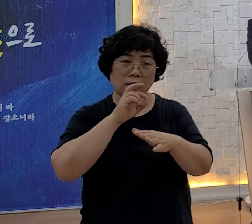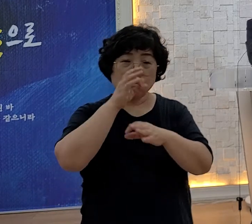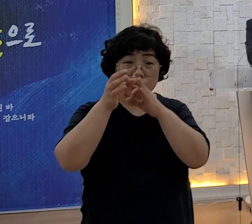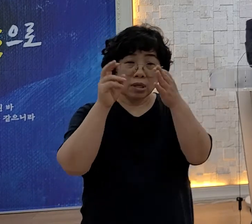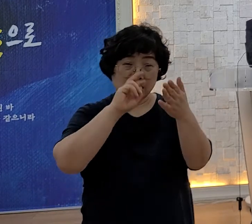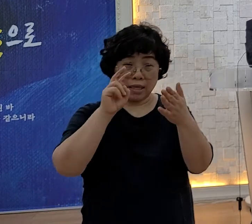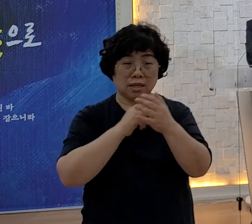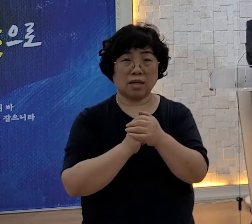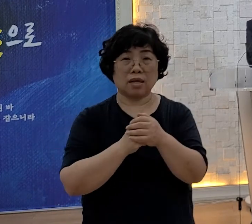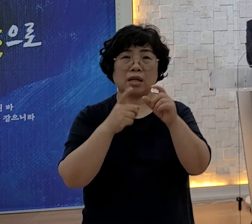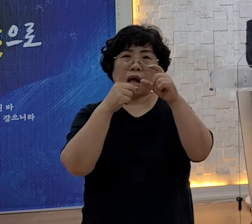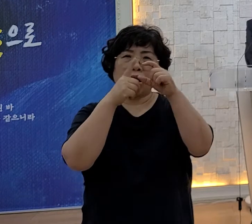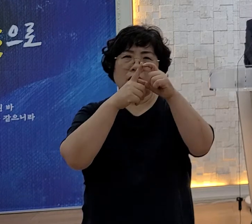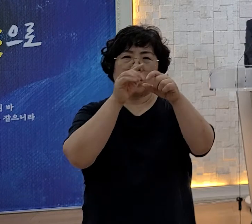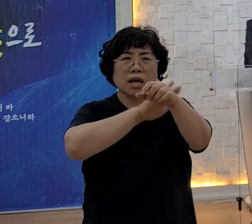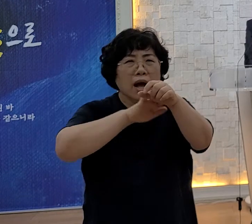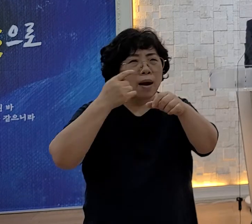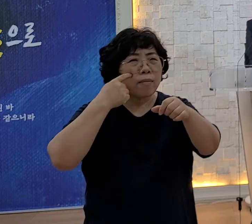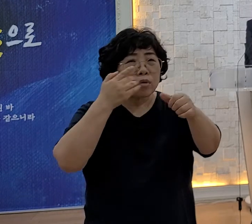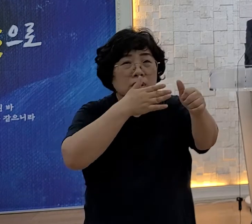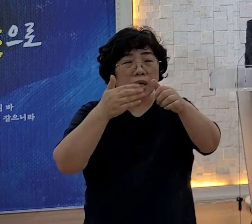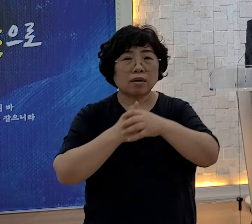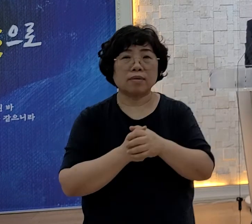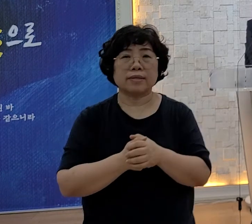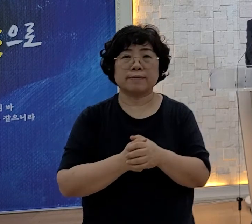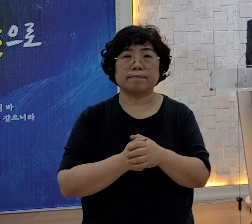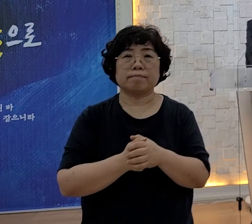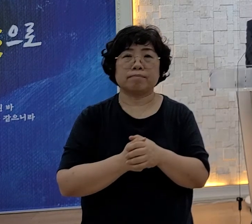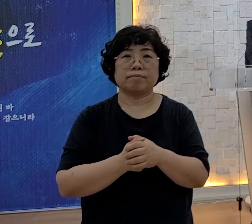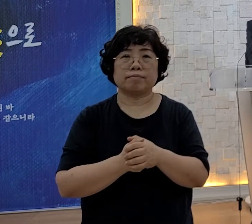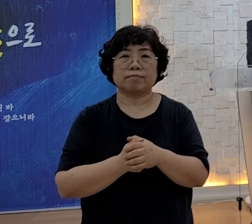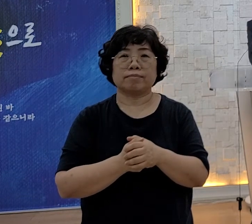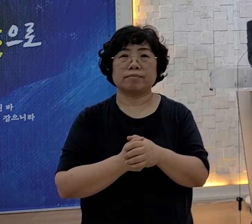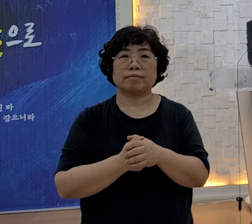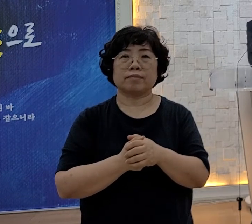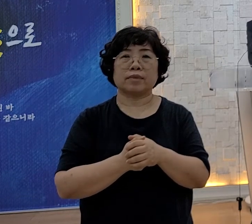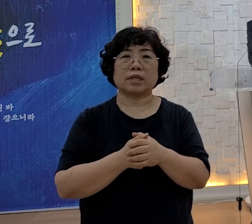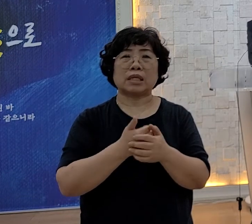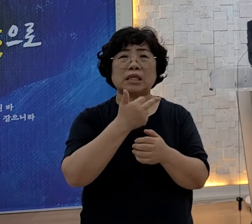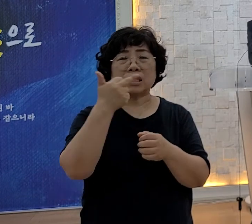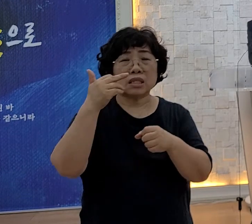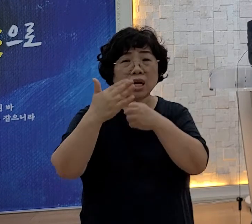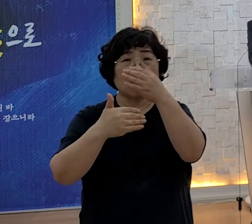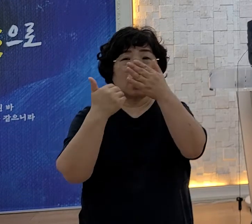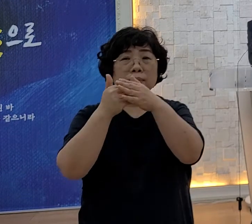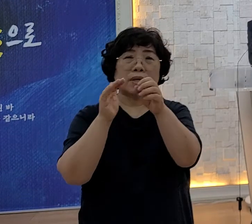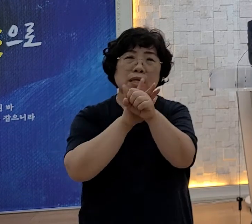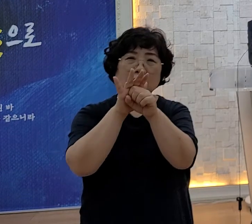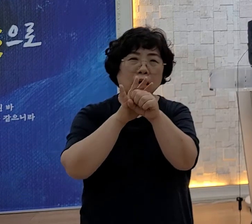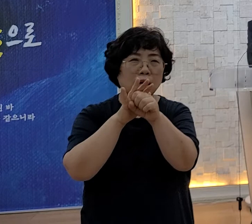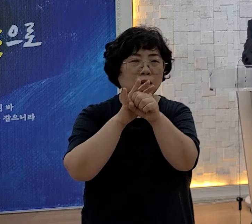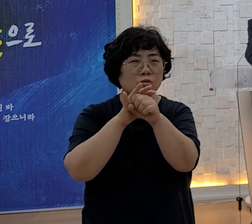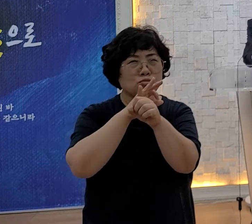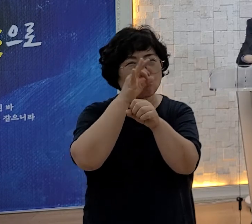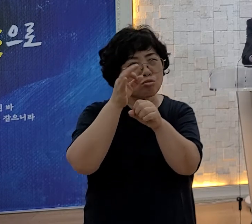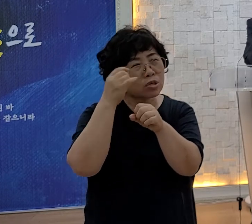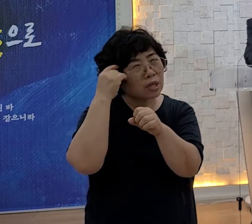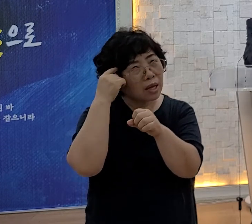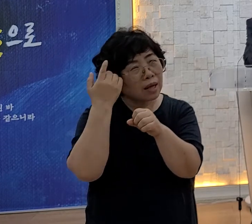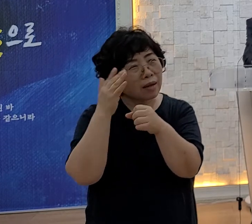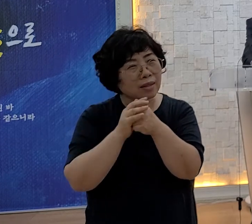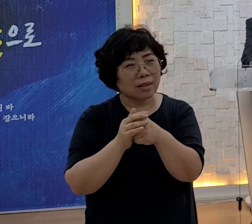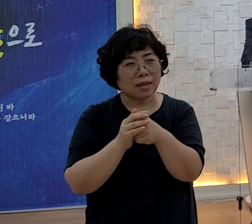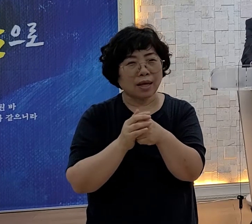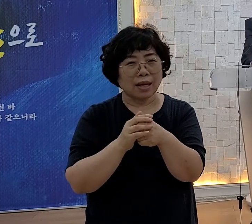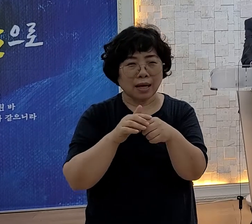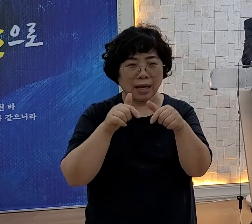이 찬양 가사 한번 오늘 찬양을 바꿨어요. 그 크신 하나님의 사랑 부르려고 제가 어제 주보 만들 때까지는